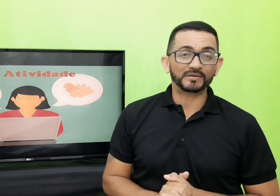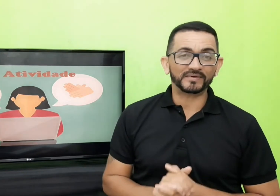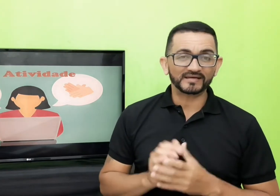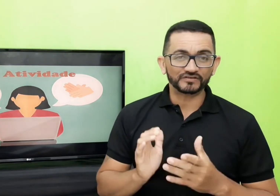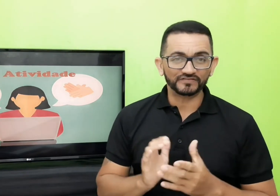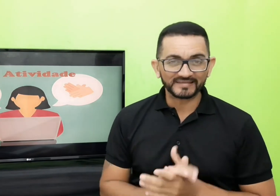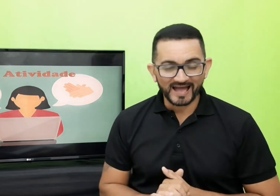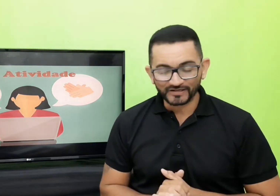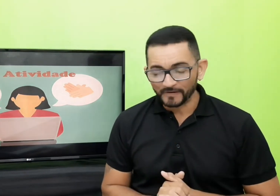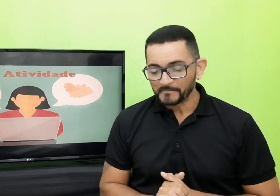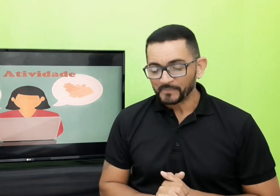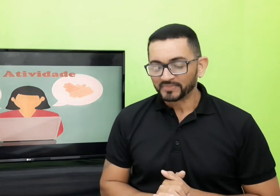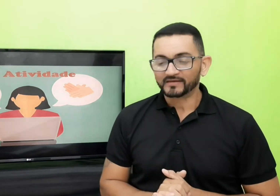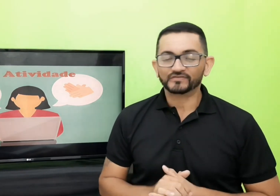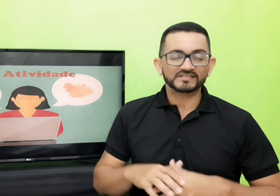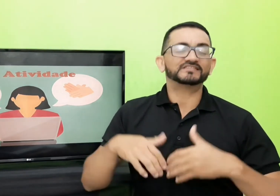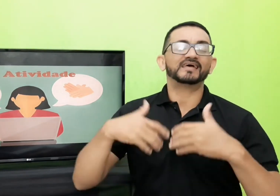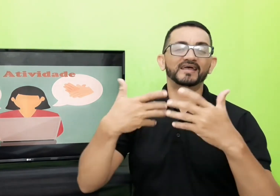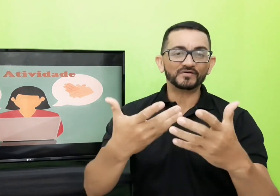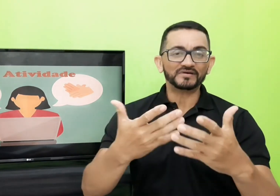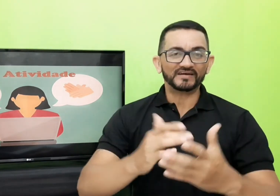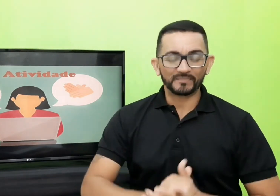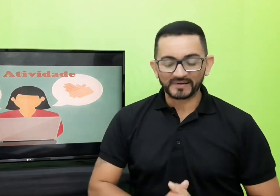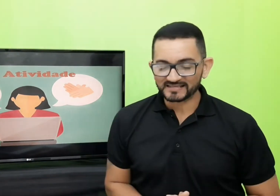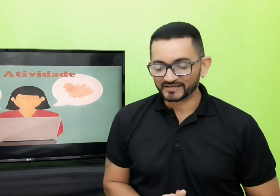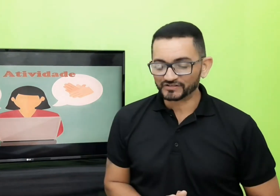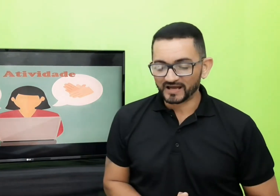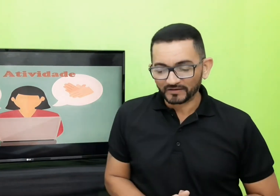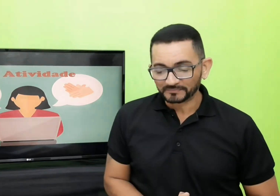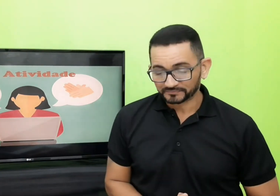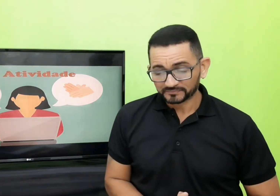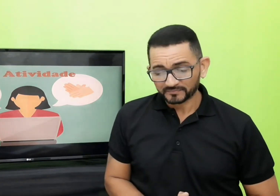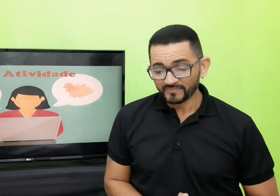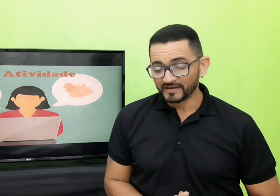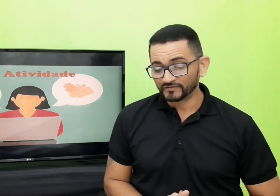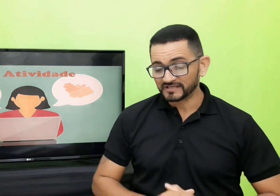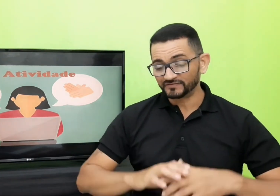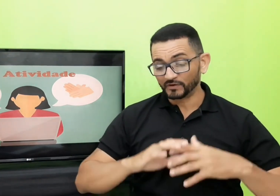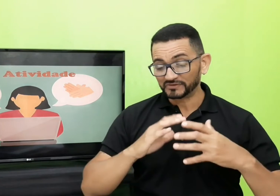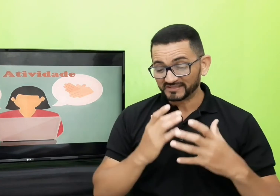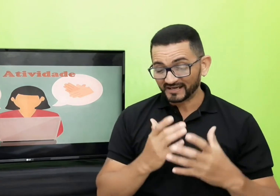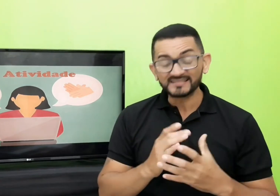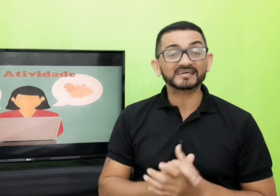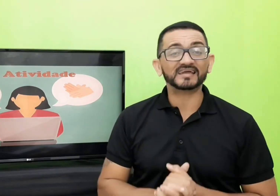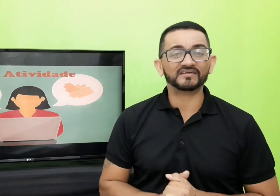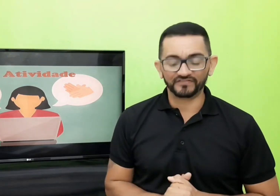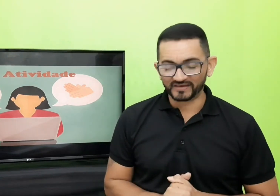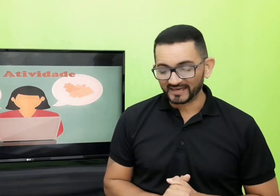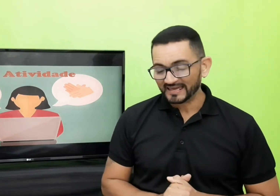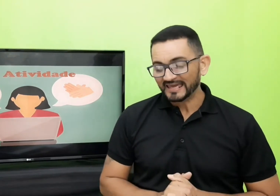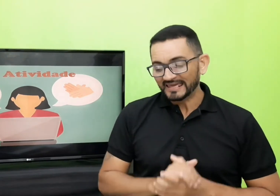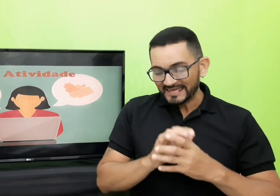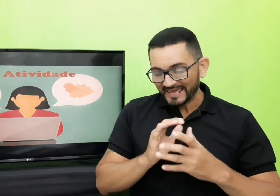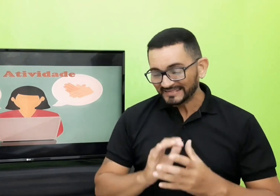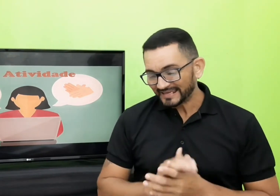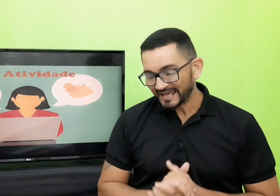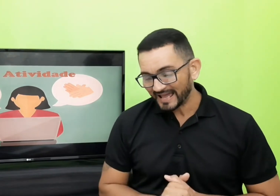primeira atividade, vocês terão que levar para a sala de aula, vocês vão transcrever e